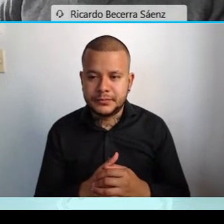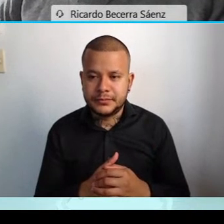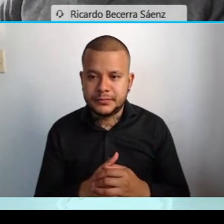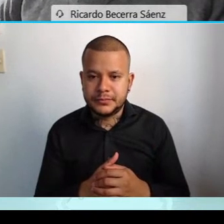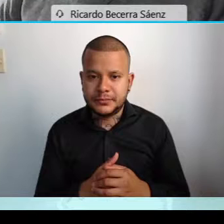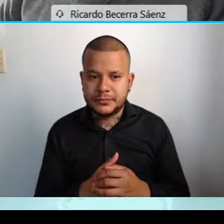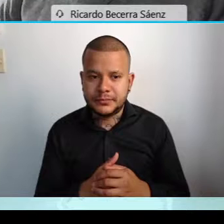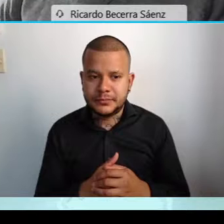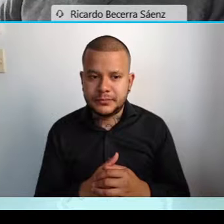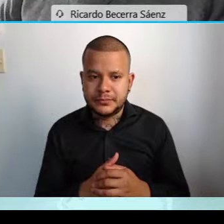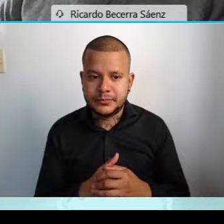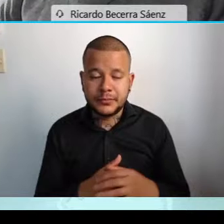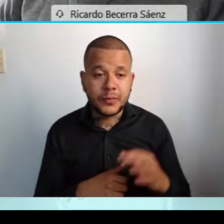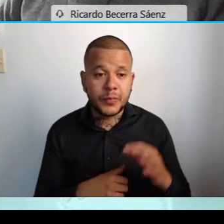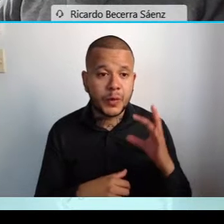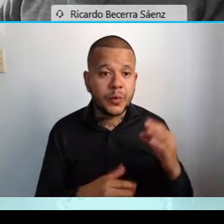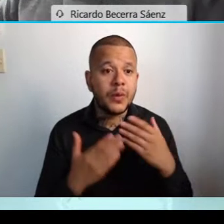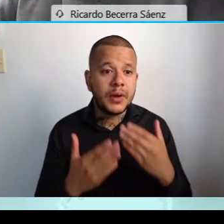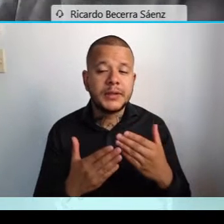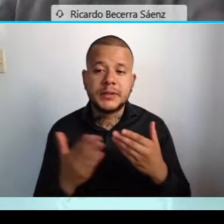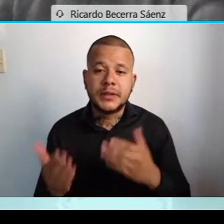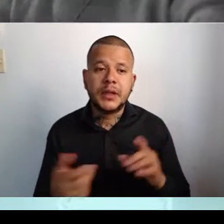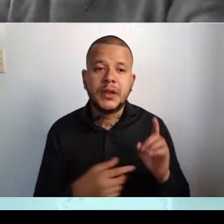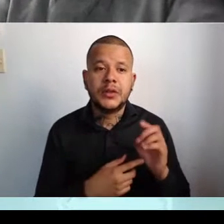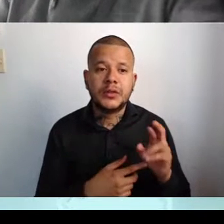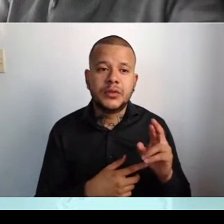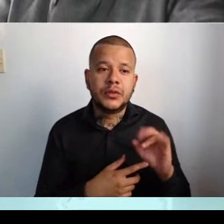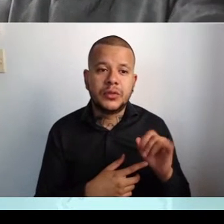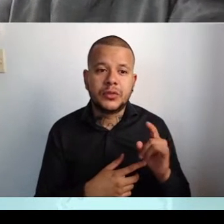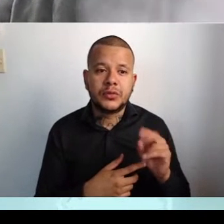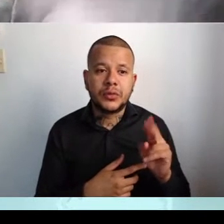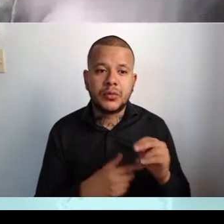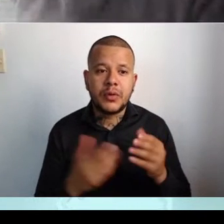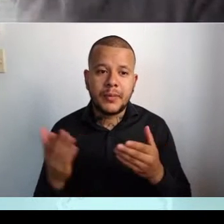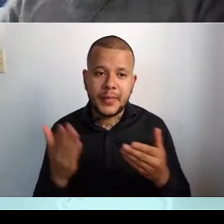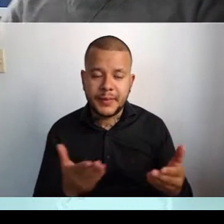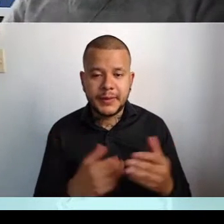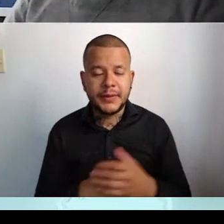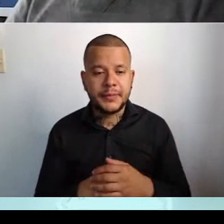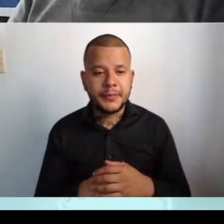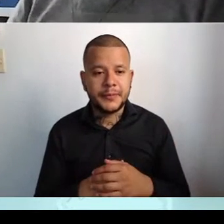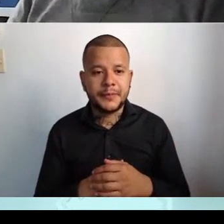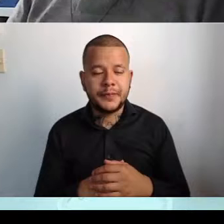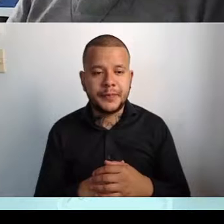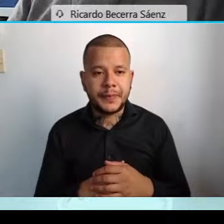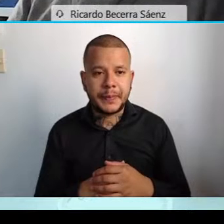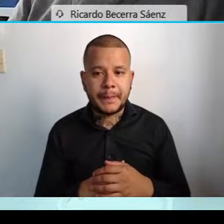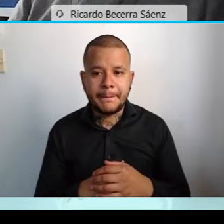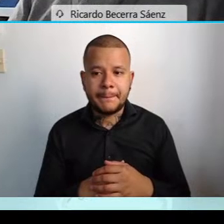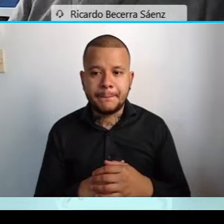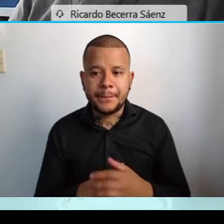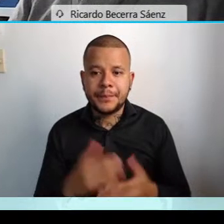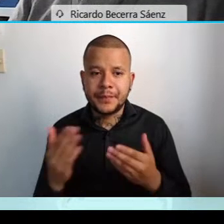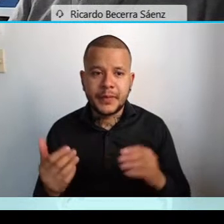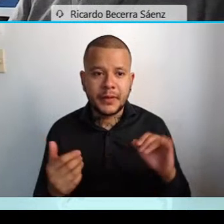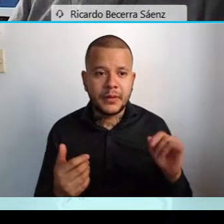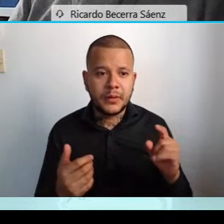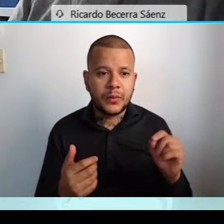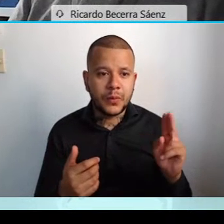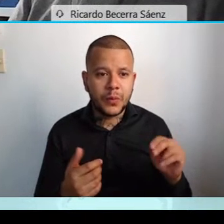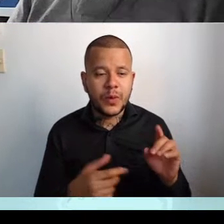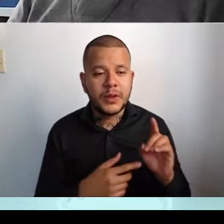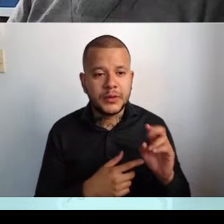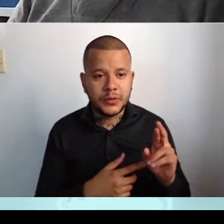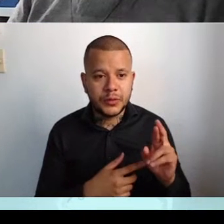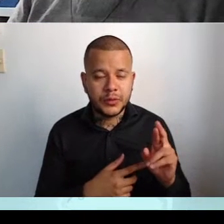Muchas gracias, Ricardo. Bienvenido, doctor Juan Gonzalo López Casas, muchas gracias. El doctor Juan Gonzalo López, quien